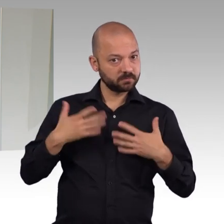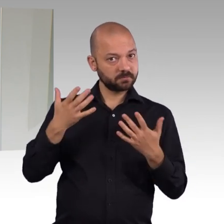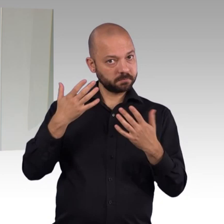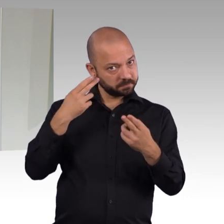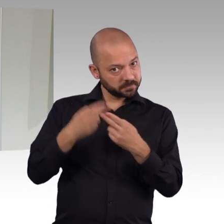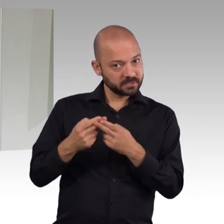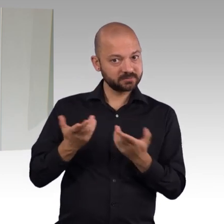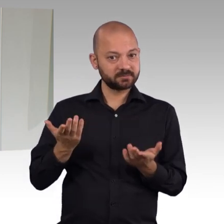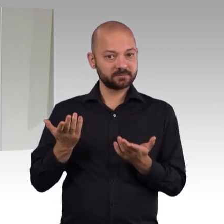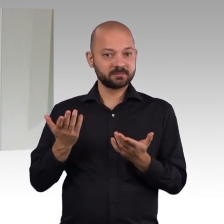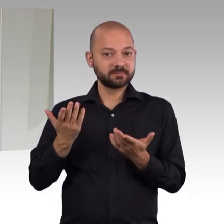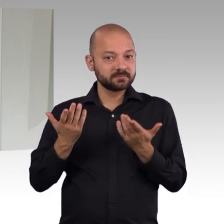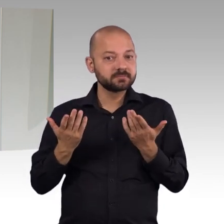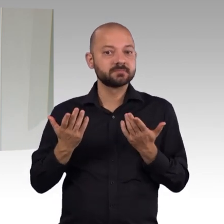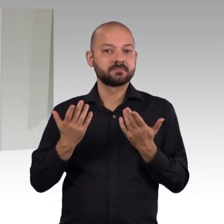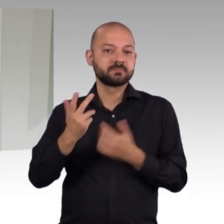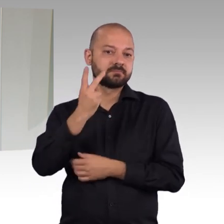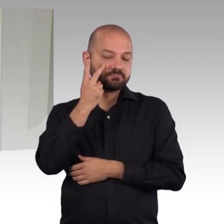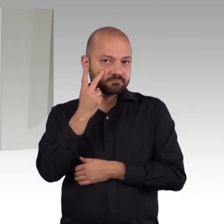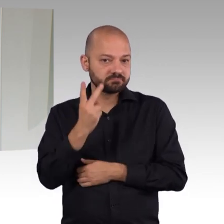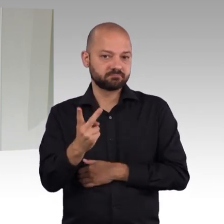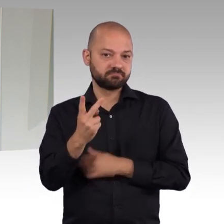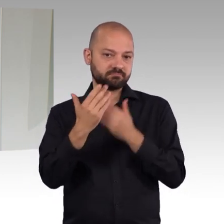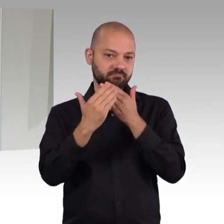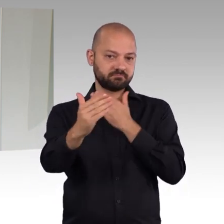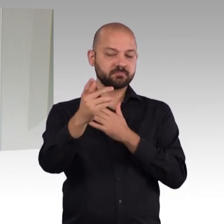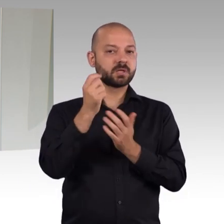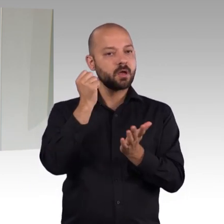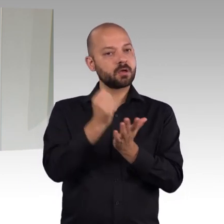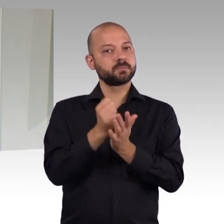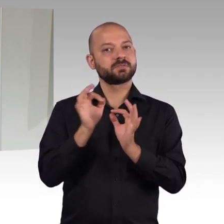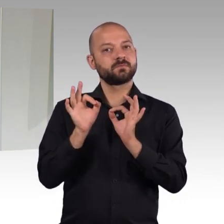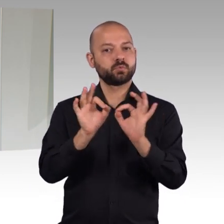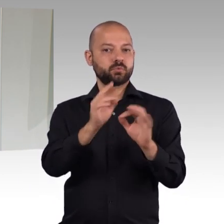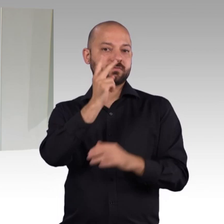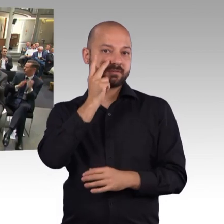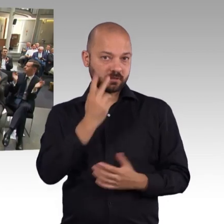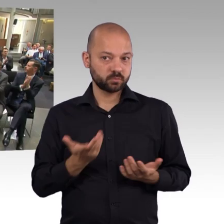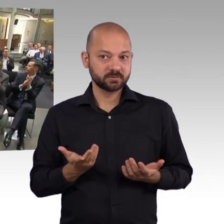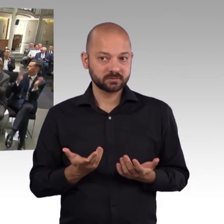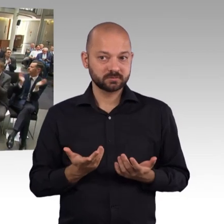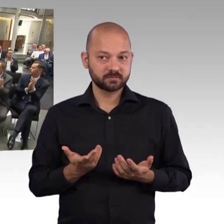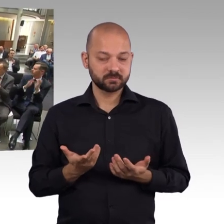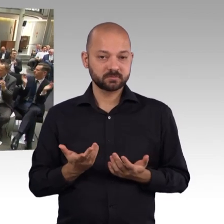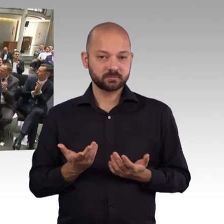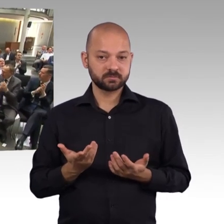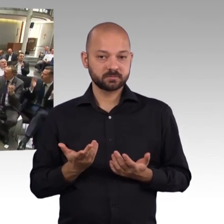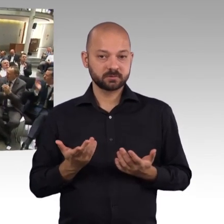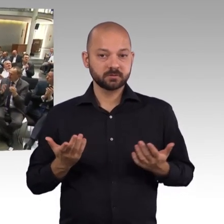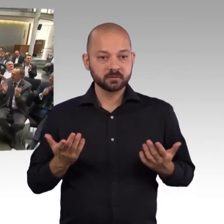Bundeswehr erreichen kann. In diesem Sinne wünschen wir Ihnen eine gute Hand und viel Erfolg, Frau Kramp-Karrenbauer.